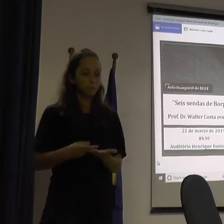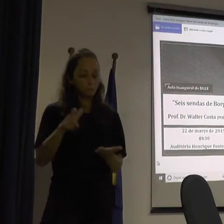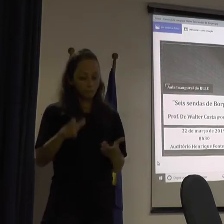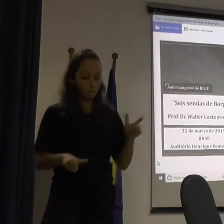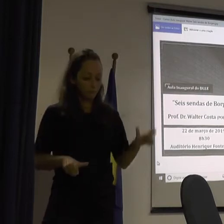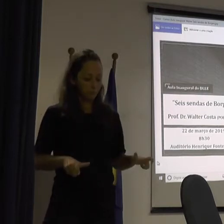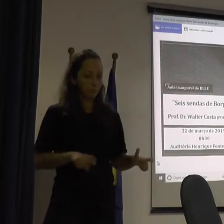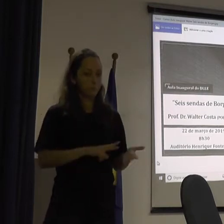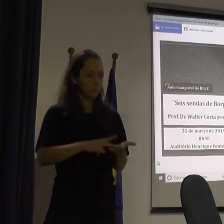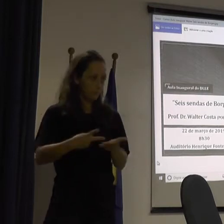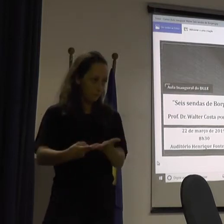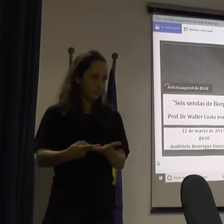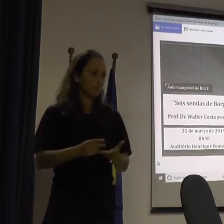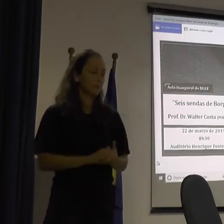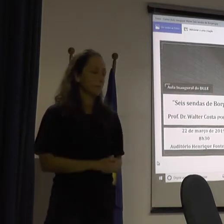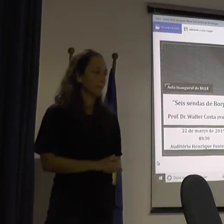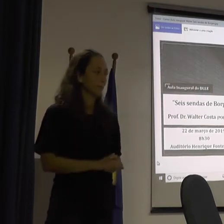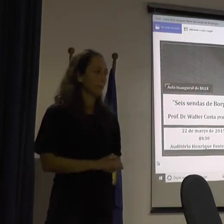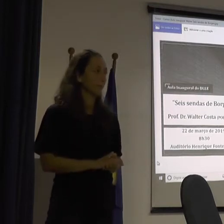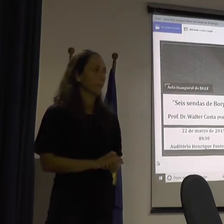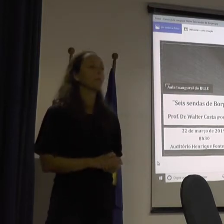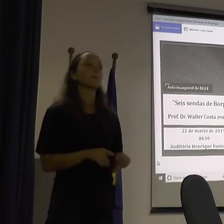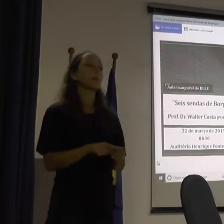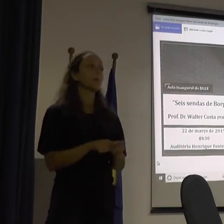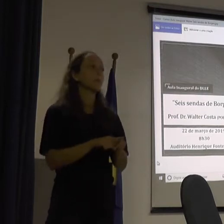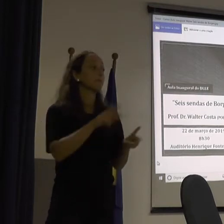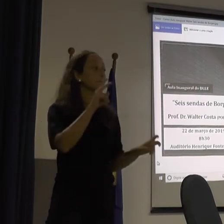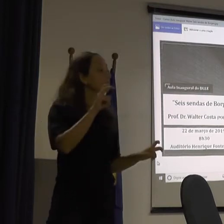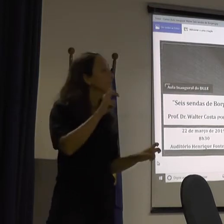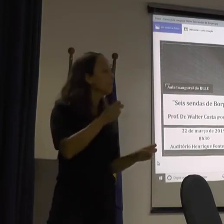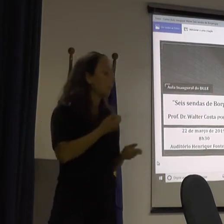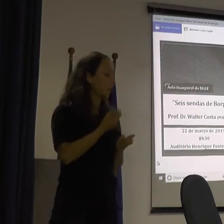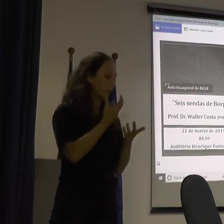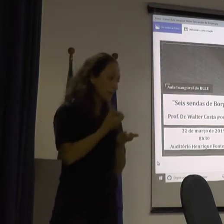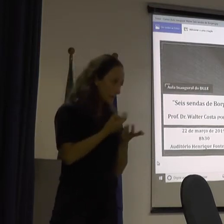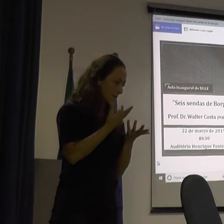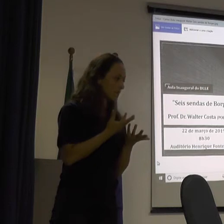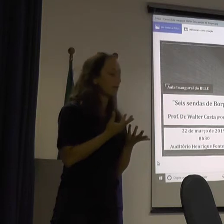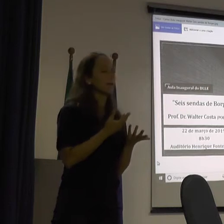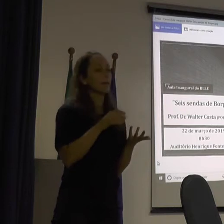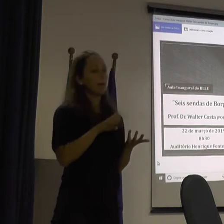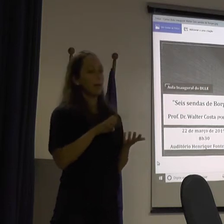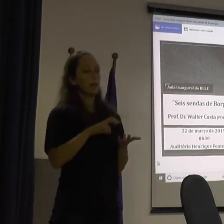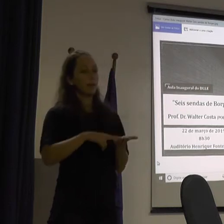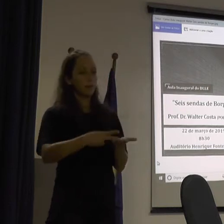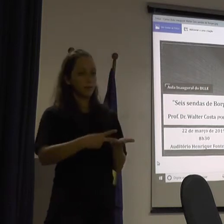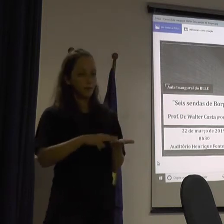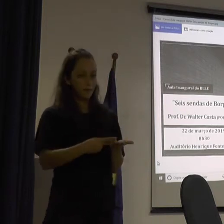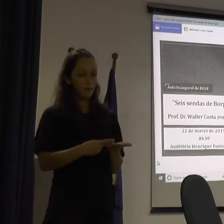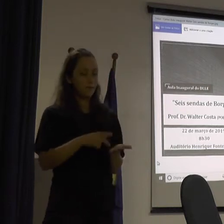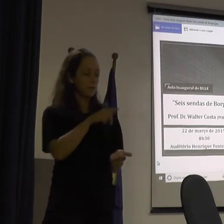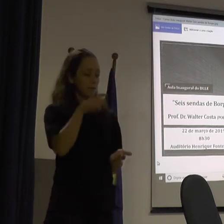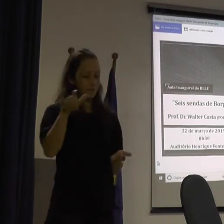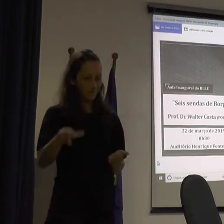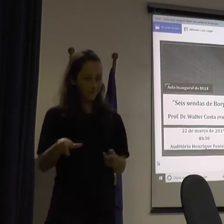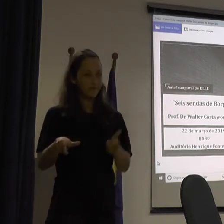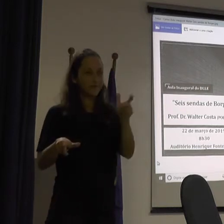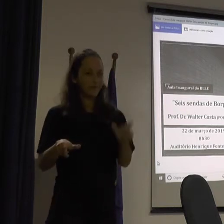2017. E poesia e tradução em parceria com o Robert de